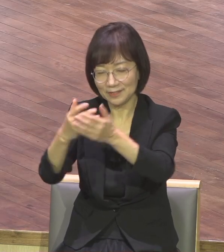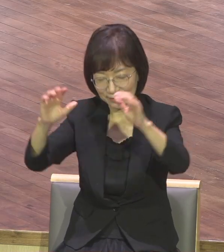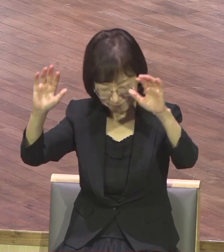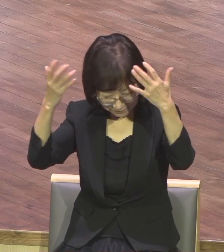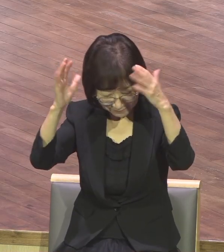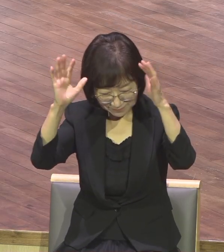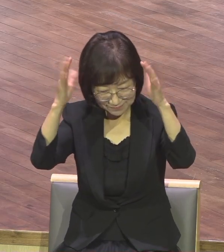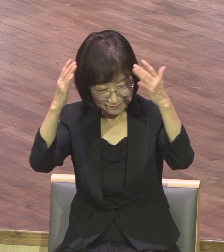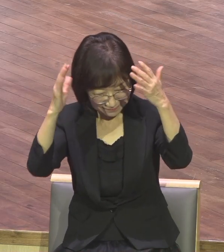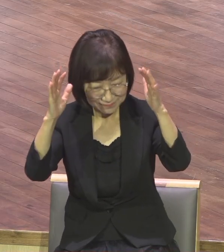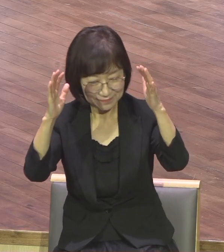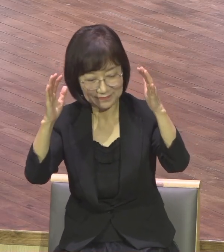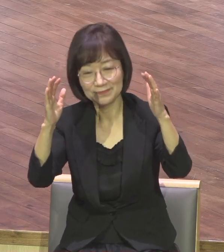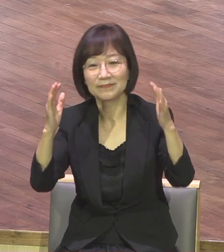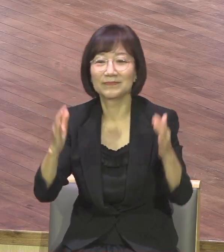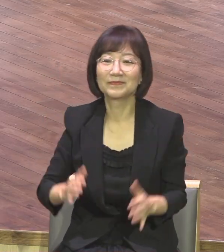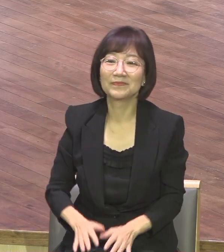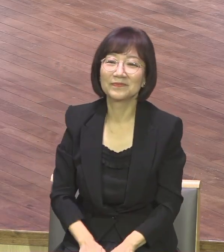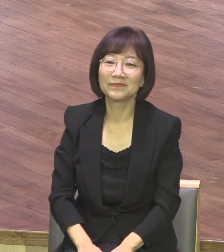감사합니다.